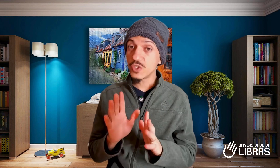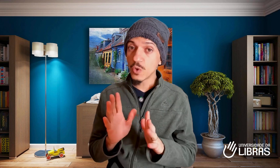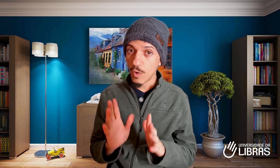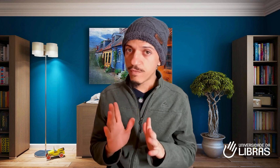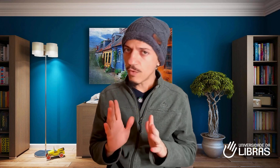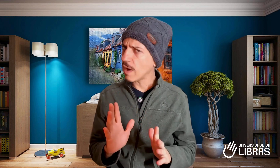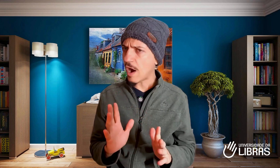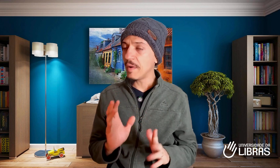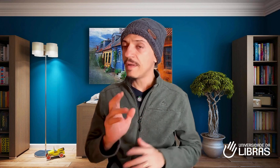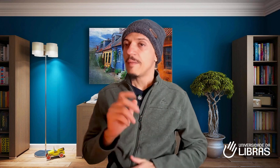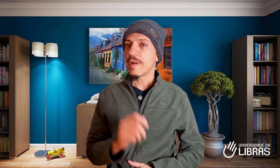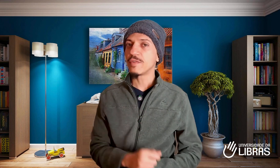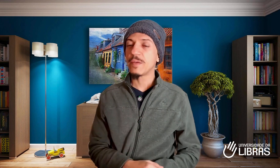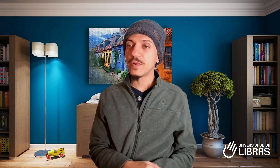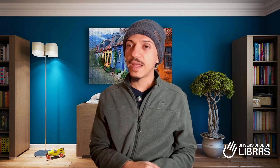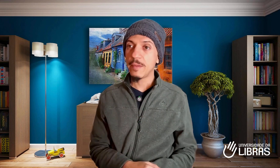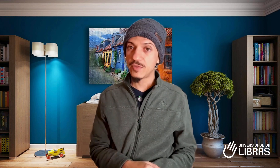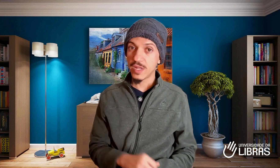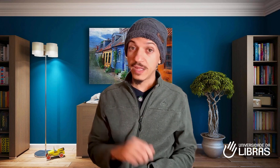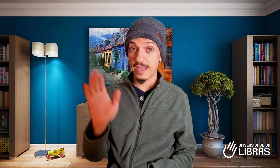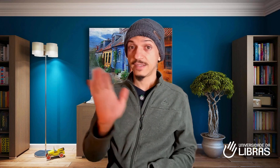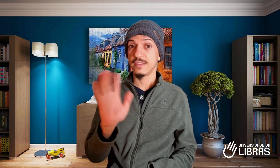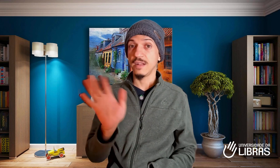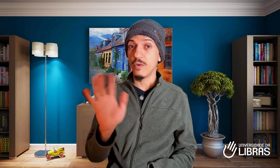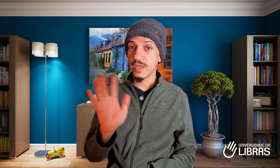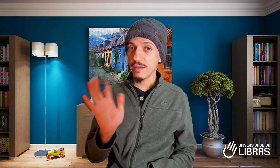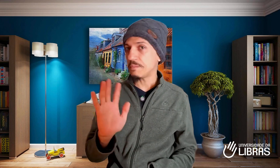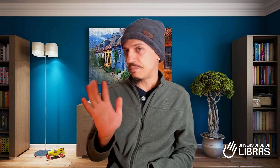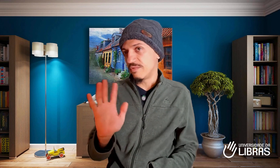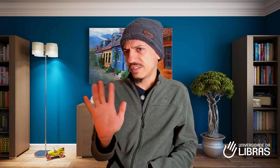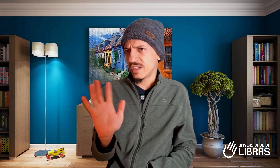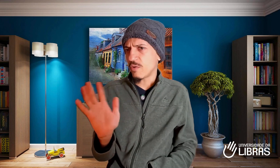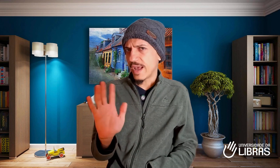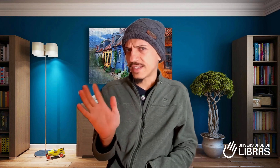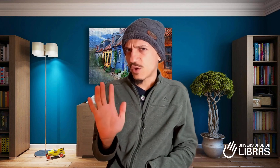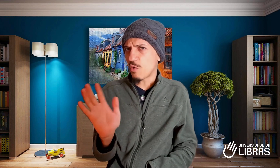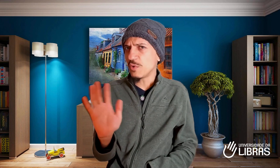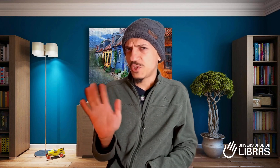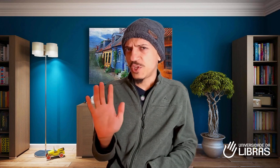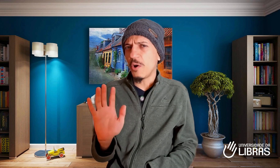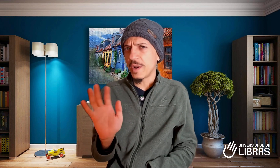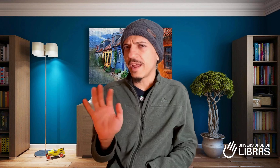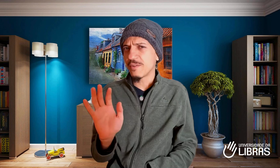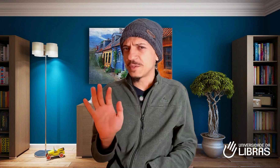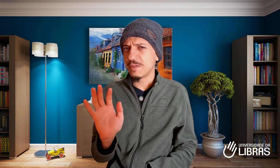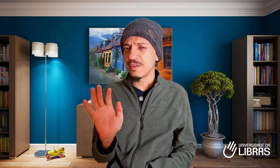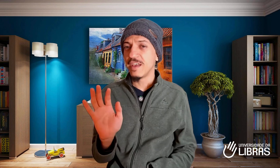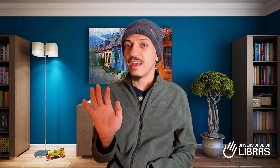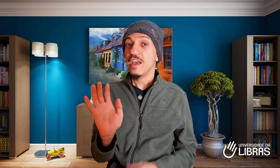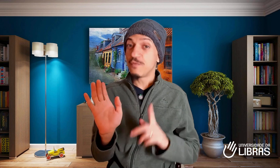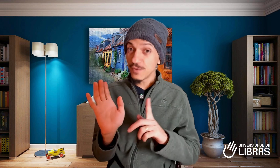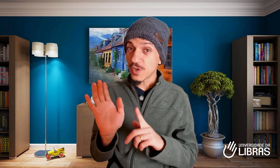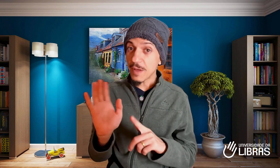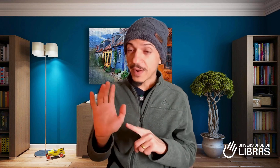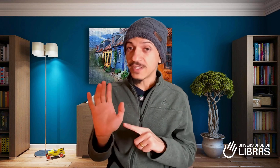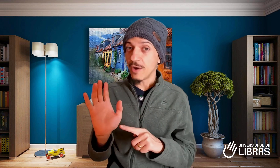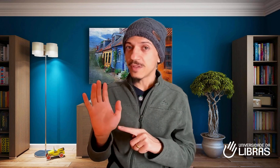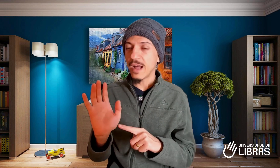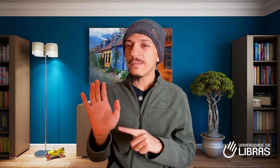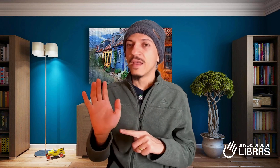novo, com calma, para você poder repetir aí. Esse sinal aqui, você já conhece aqui como tchau, né, inclusive. E funciona para tchau, tá? Só